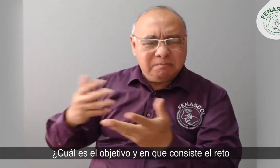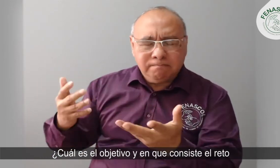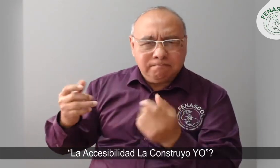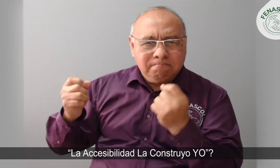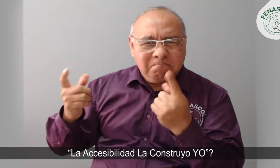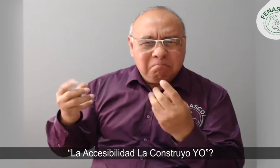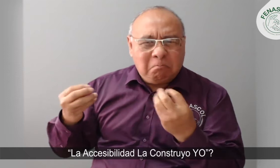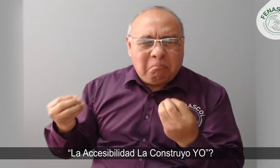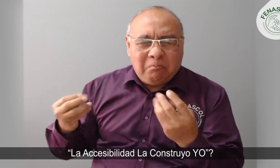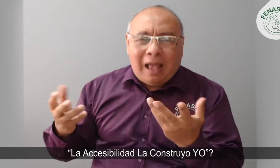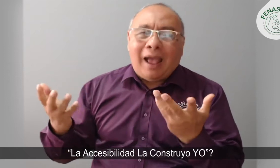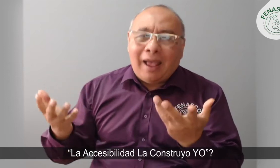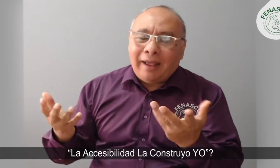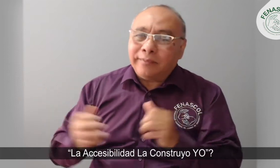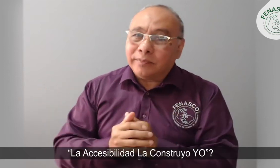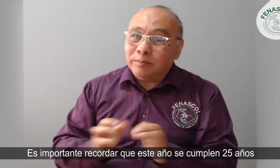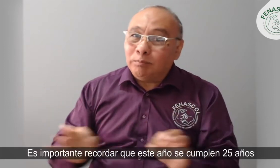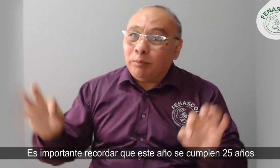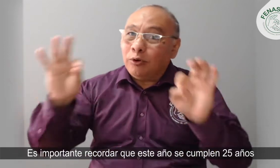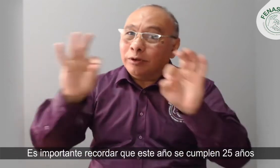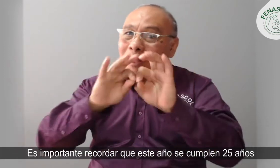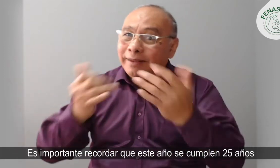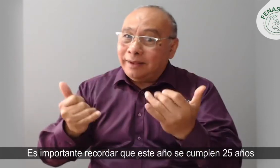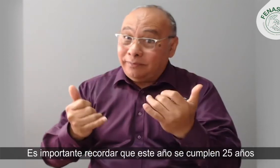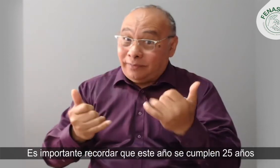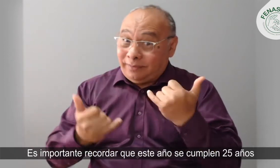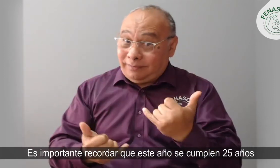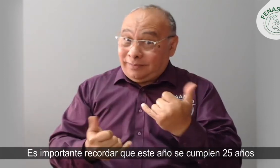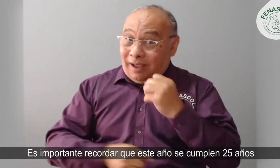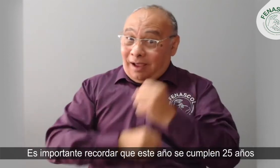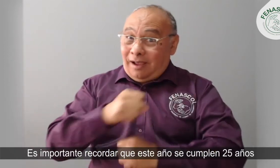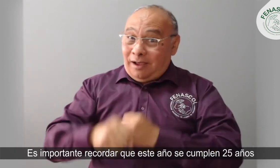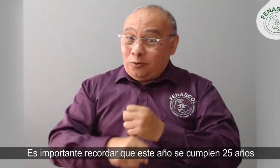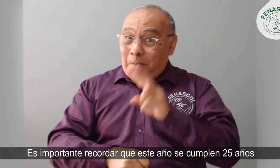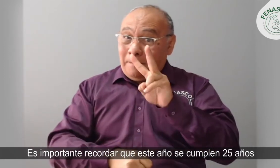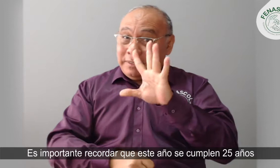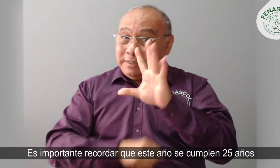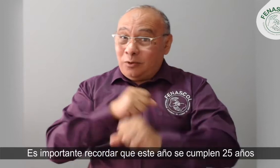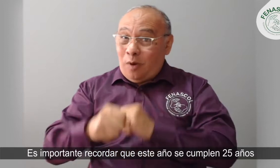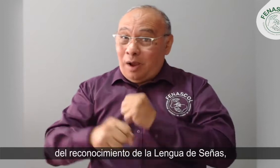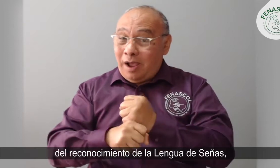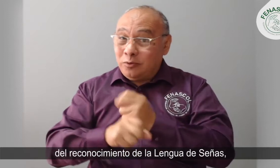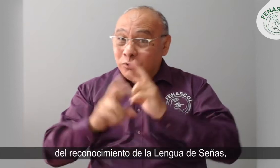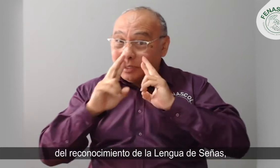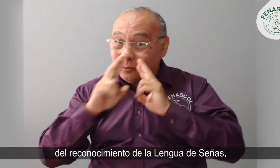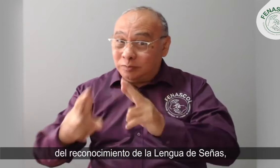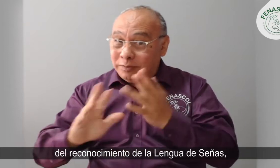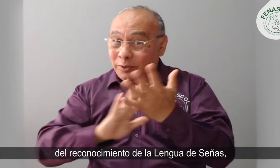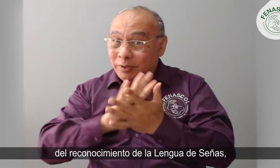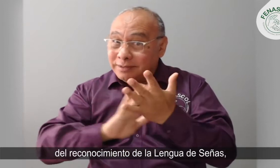construyo yo? Es importante recordar que este año se cumplen 25 años del reconocimiento de la lengua de señas